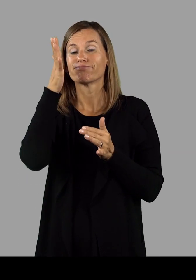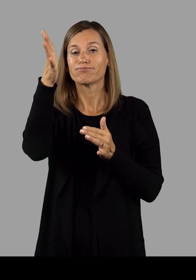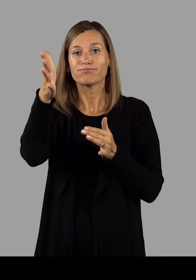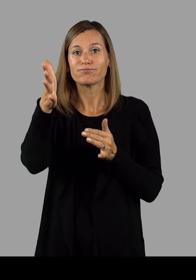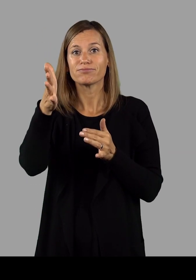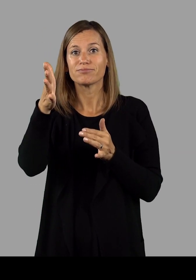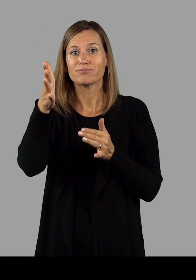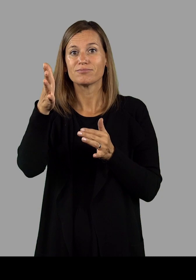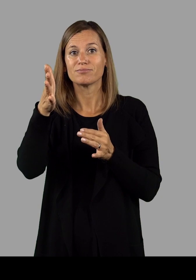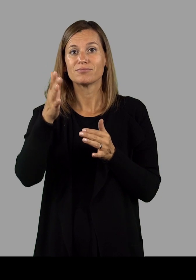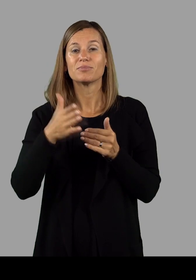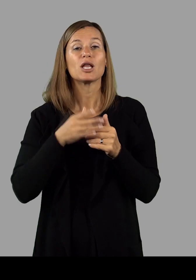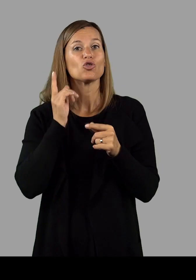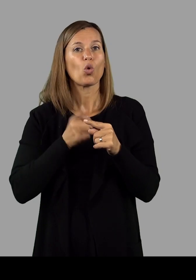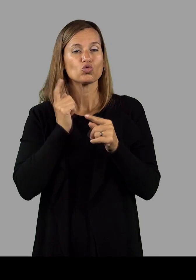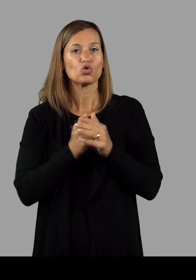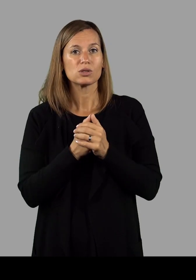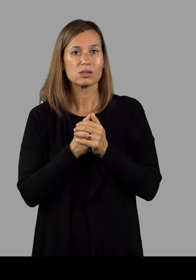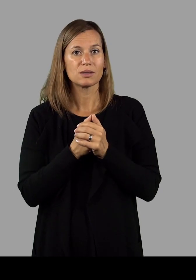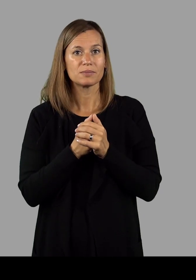nas čaka v bližnji prihodnosti?